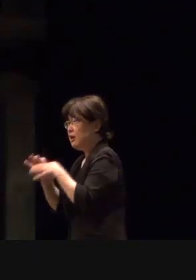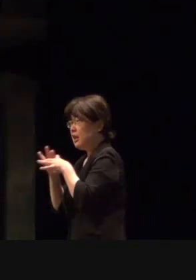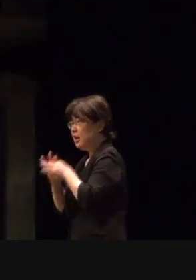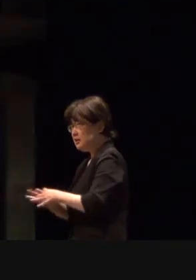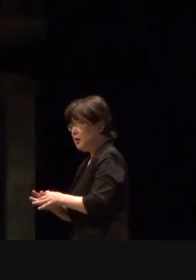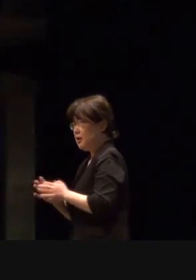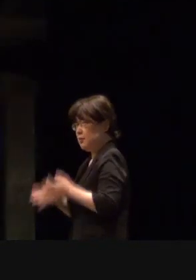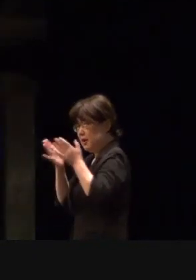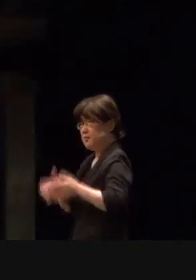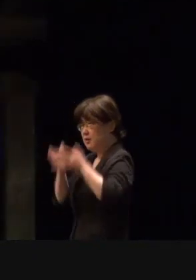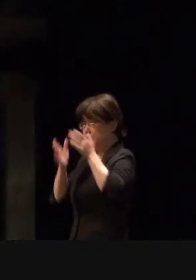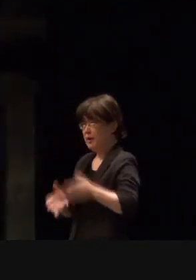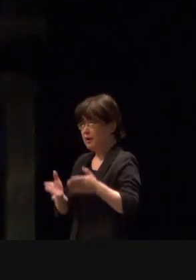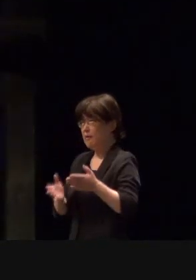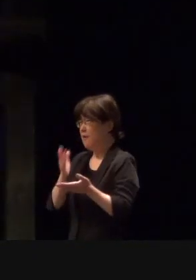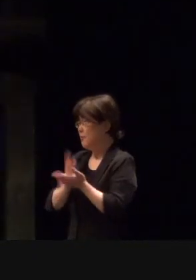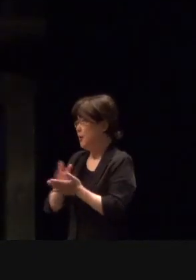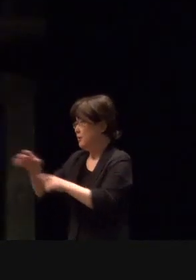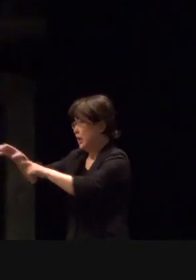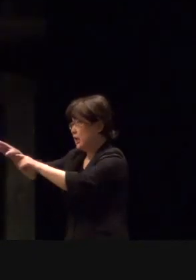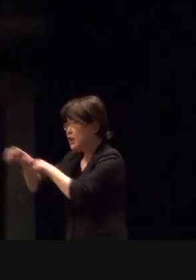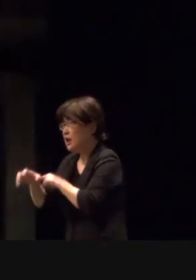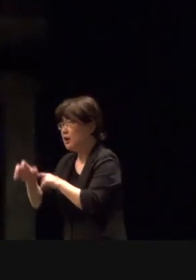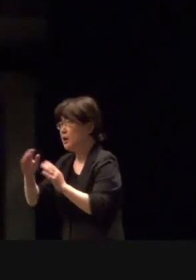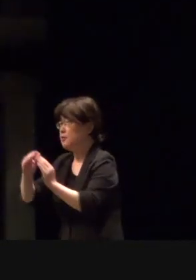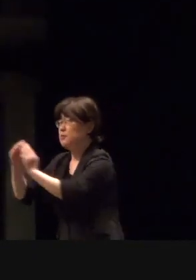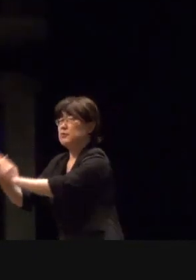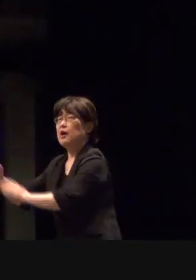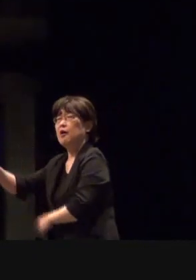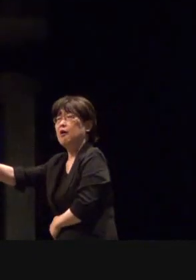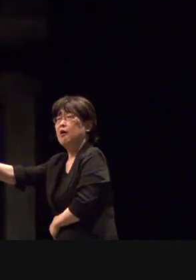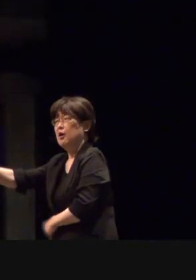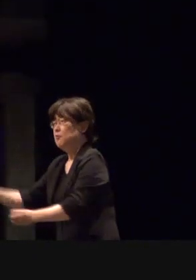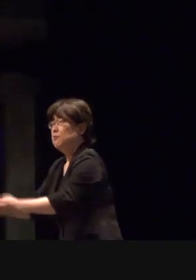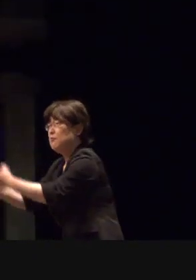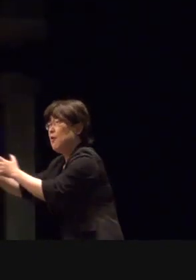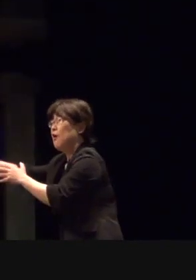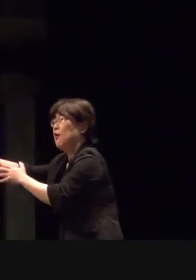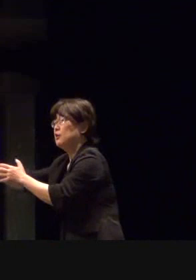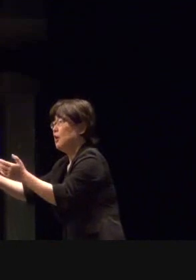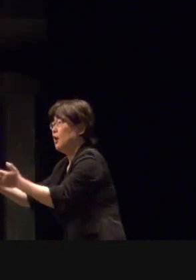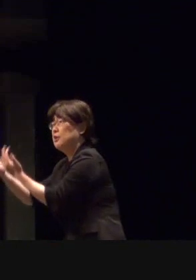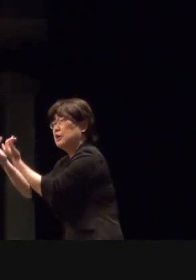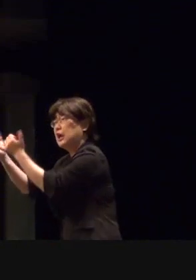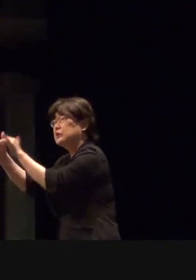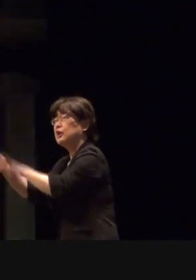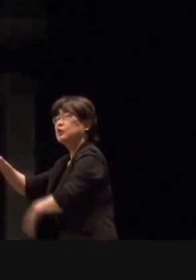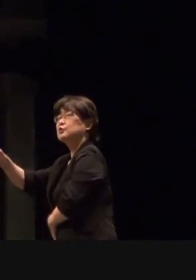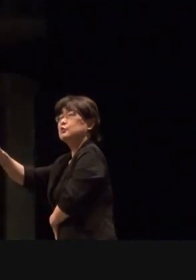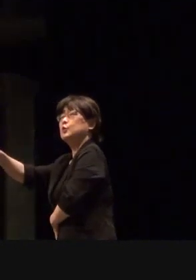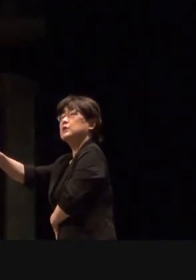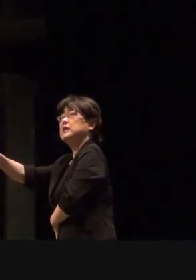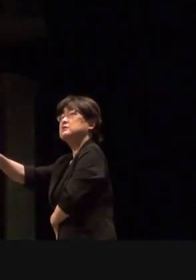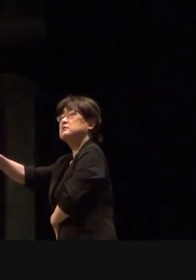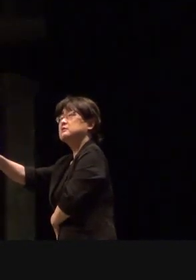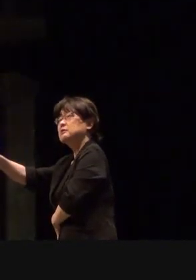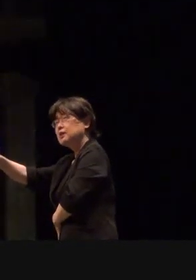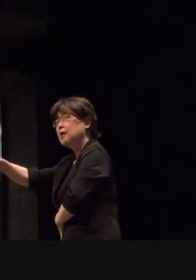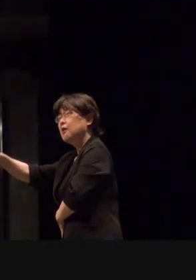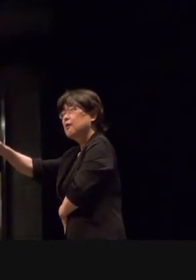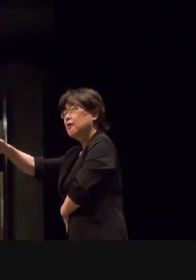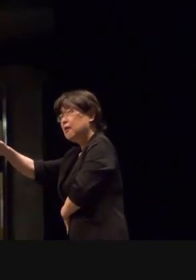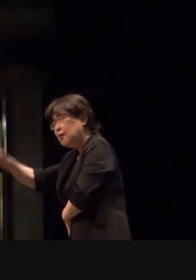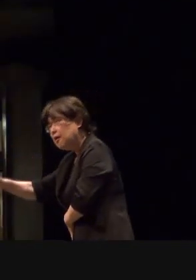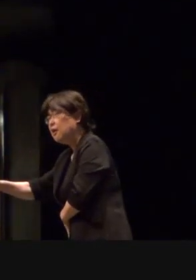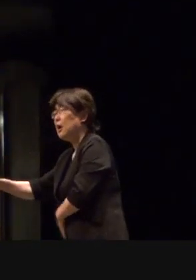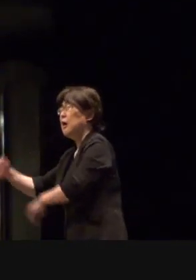そこの人たちが最も苦難のどん底に突き落とされる。そして事故の収束に行くのは私の受け孫受けの労働者たちがま